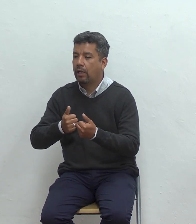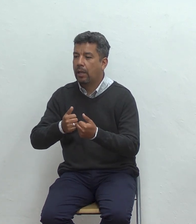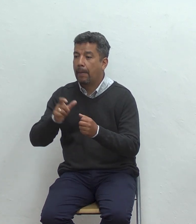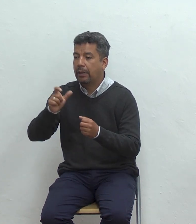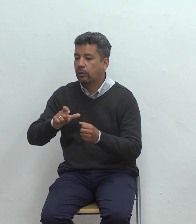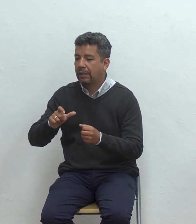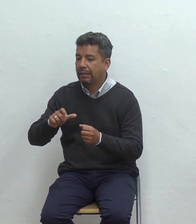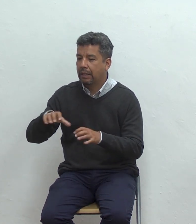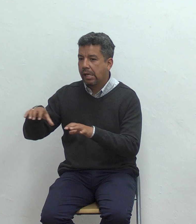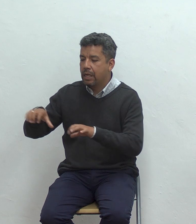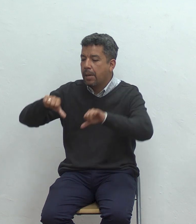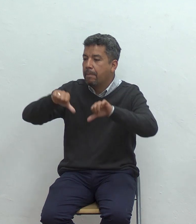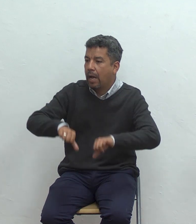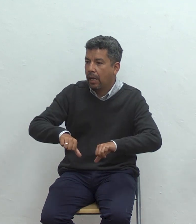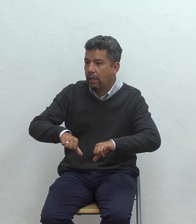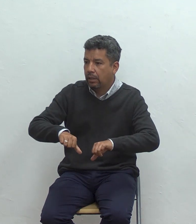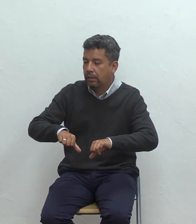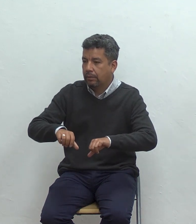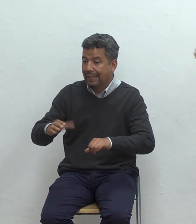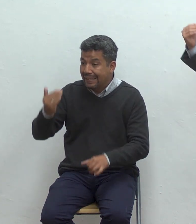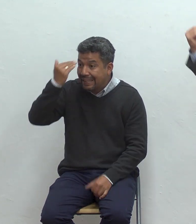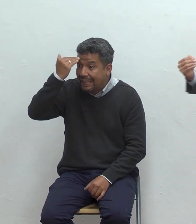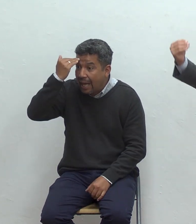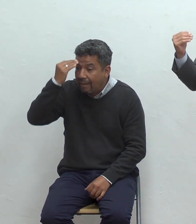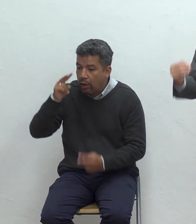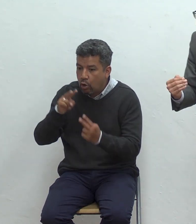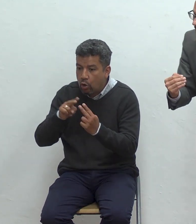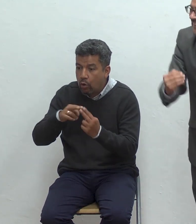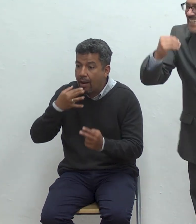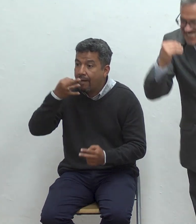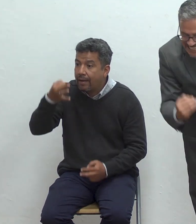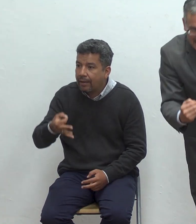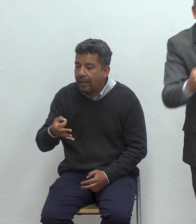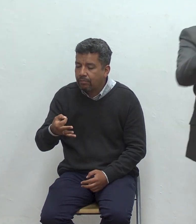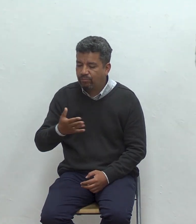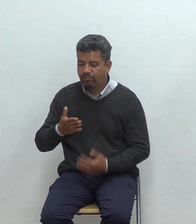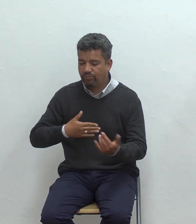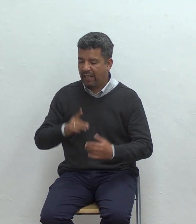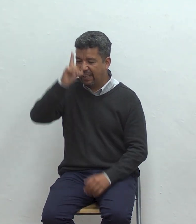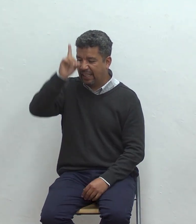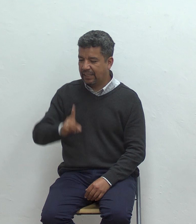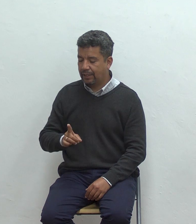pervertido, el perverso. El sabiendas de conocer la verdad decide